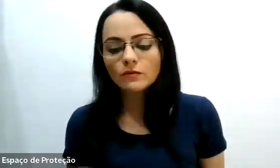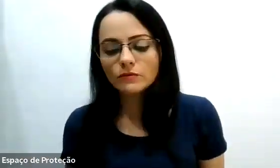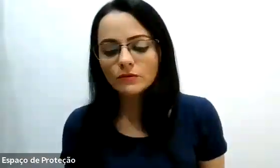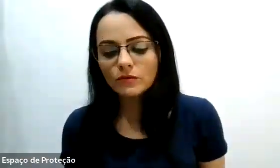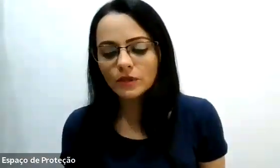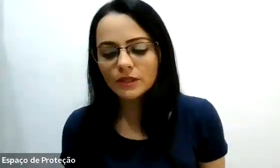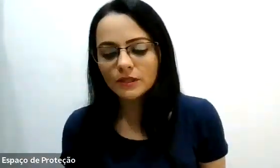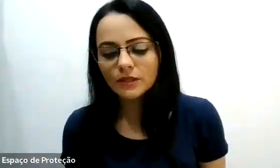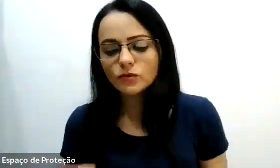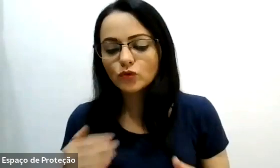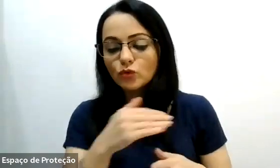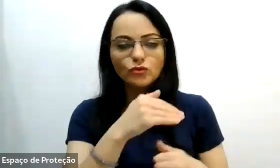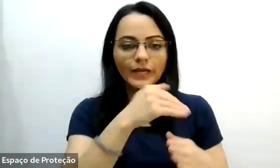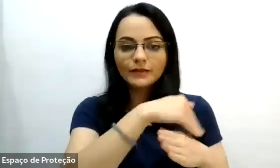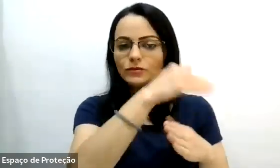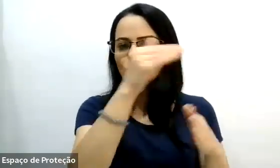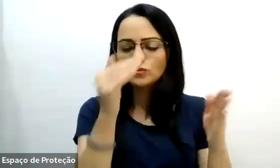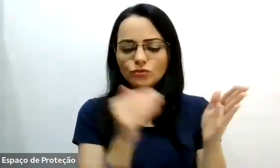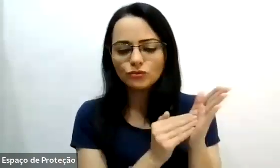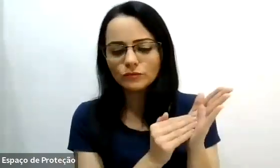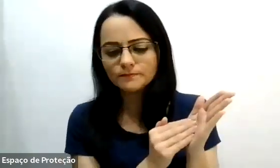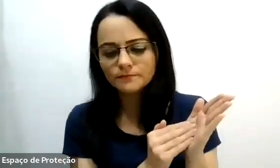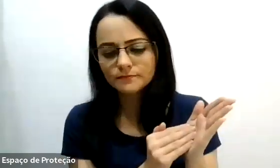Então, tudo, né? Tudo.